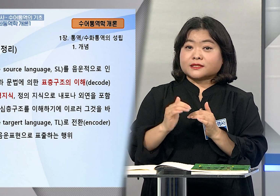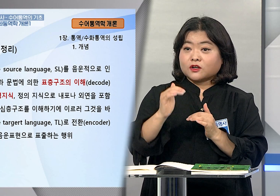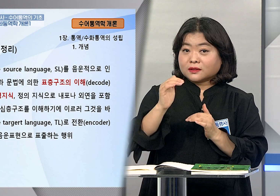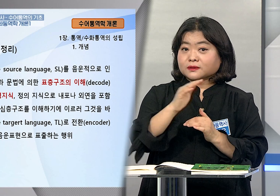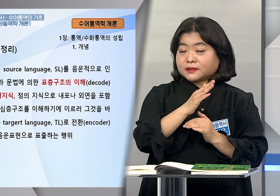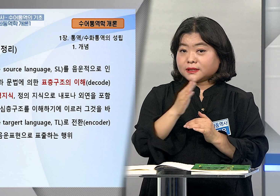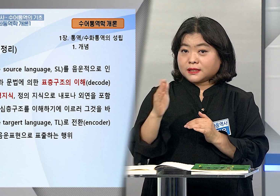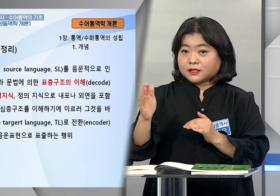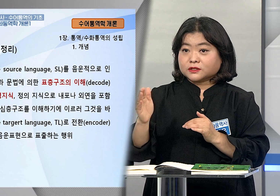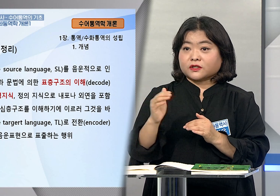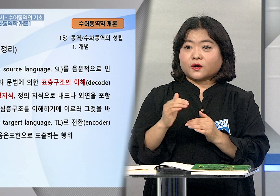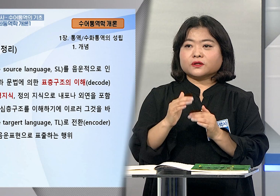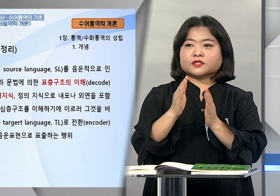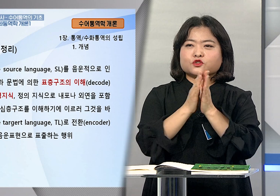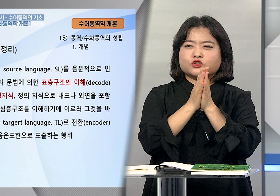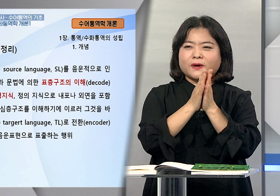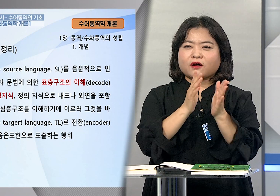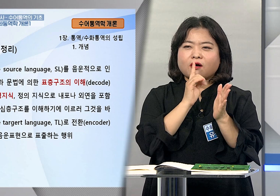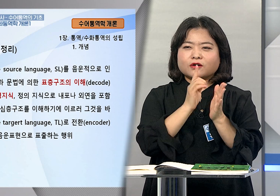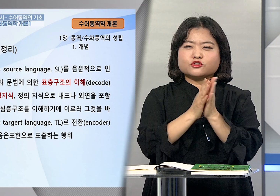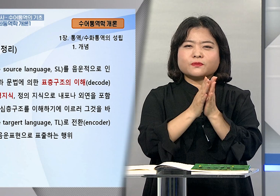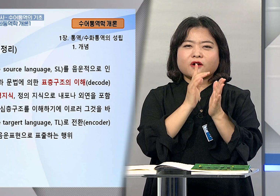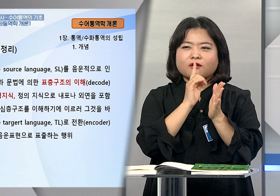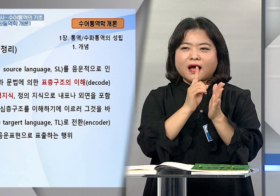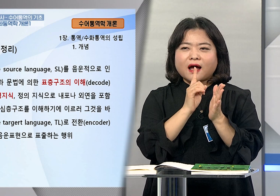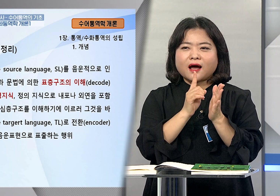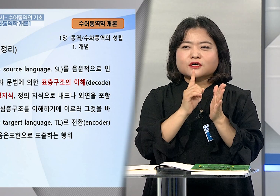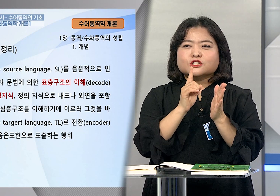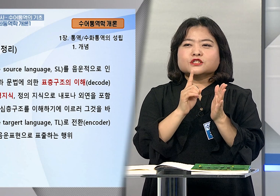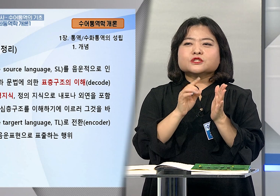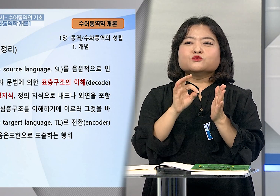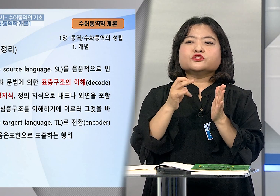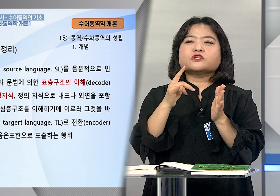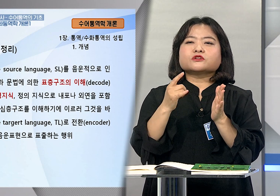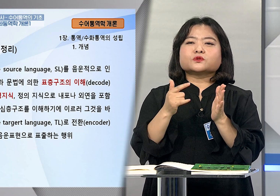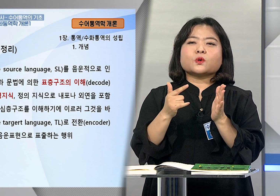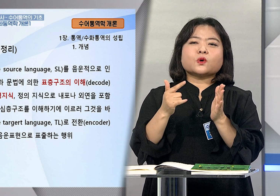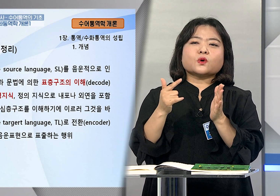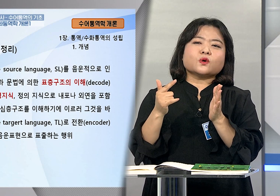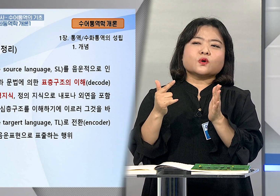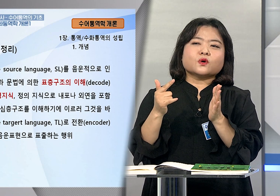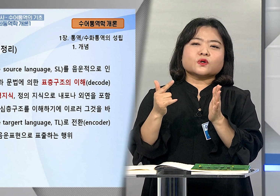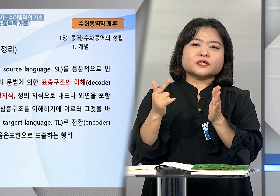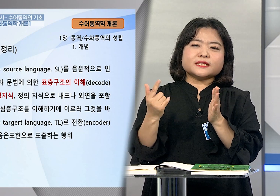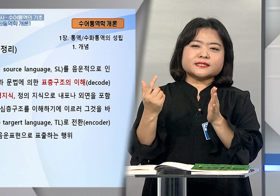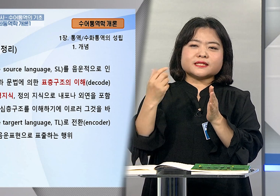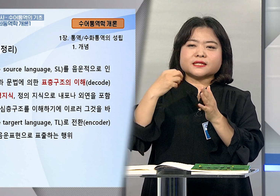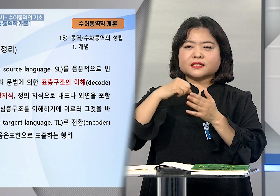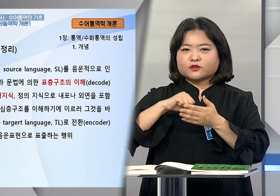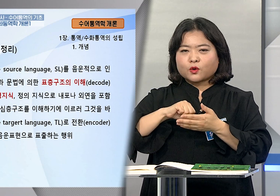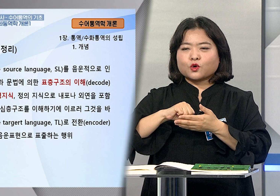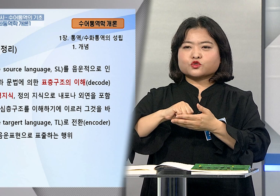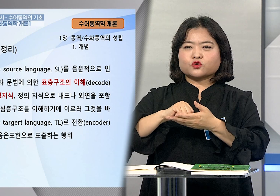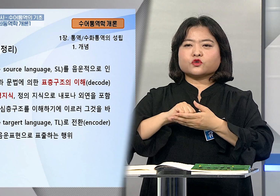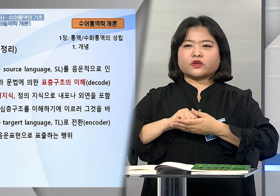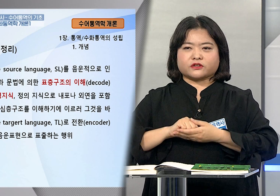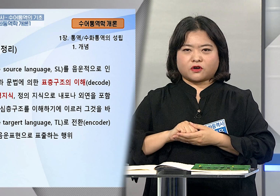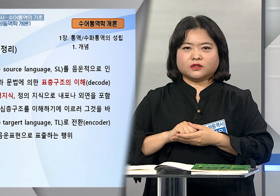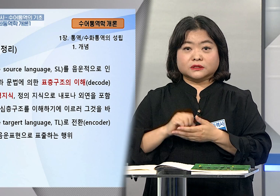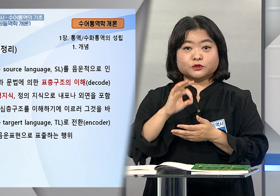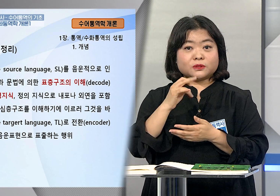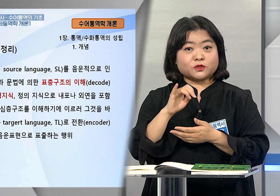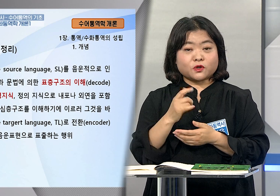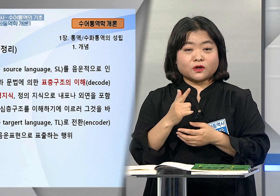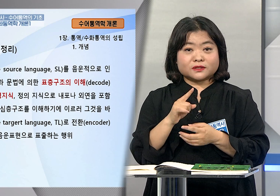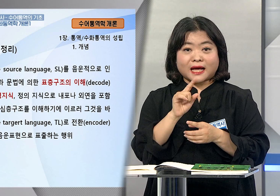통역 과정이었어요. 그래서 출발어가 의문적으로 인지되고